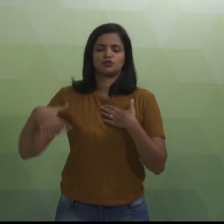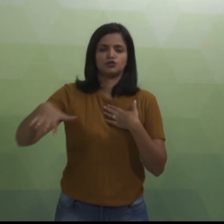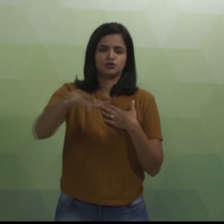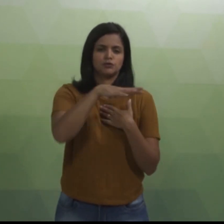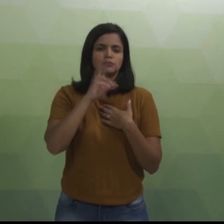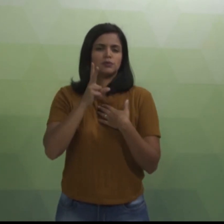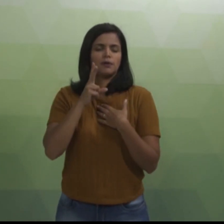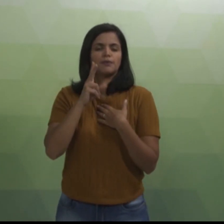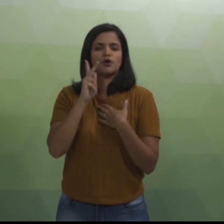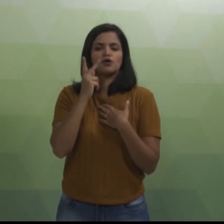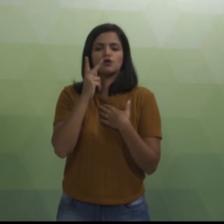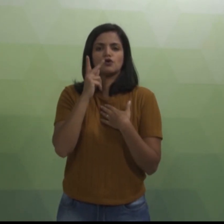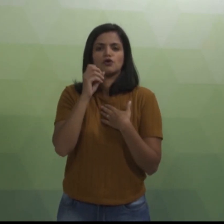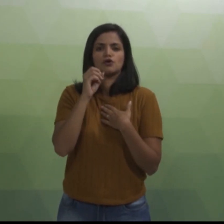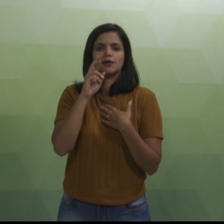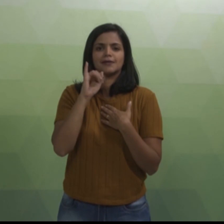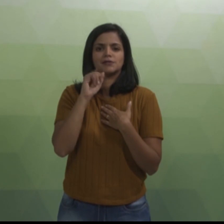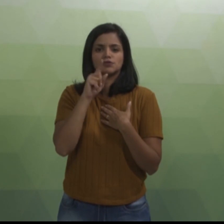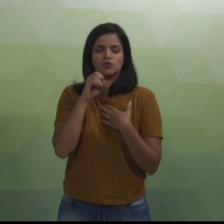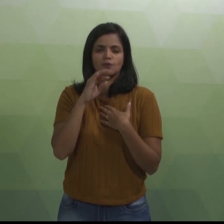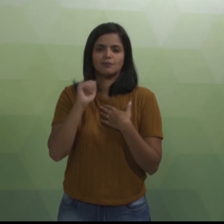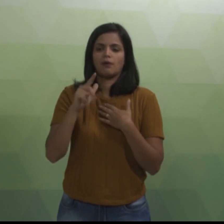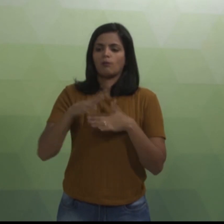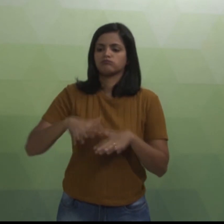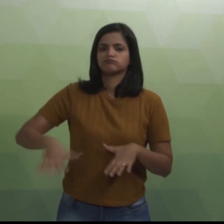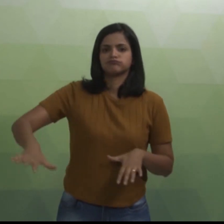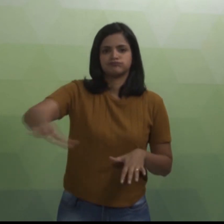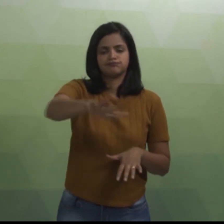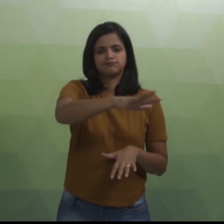Temos aqui o espaço à minha frente.